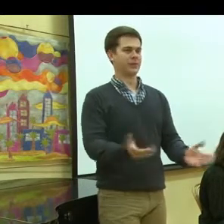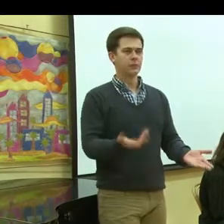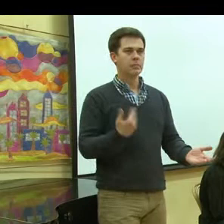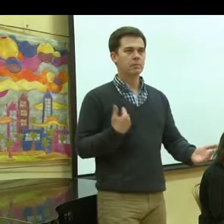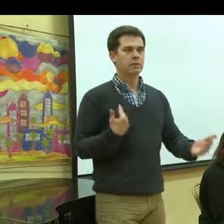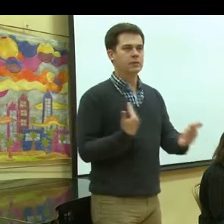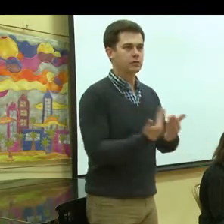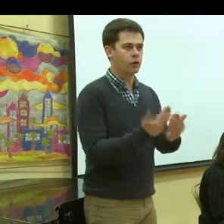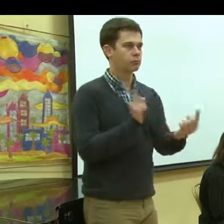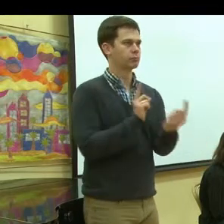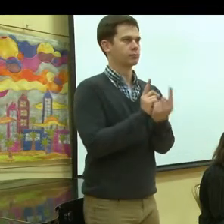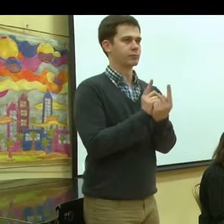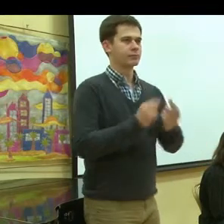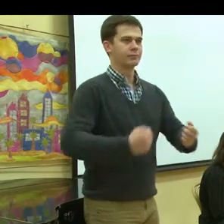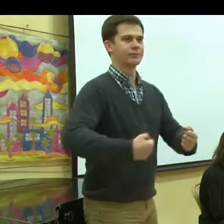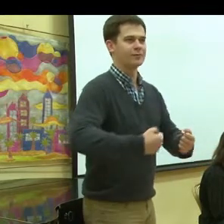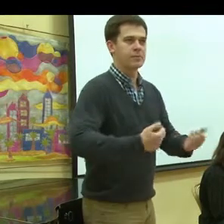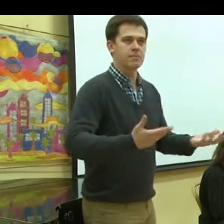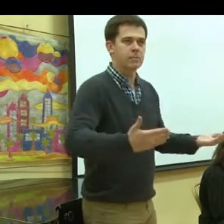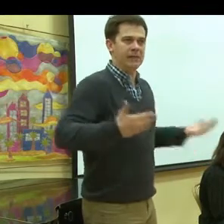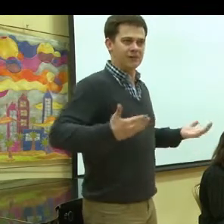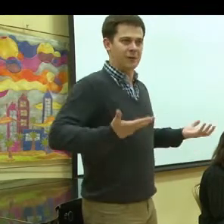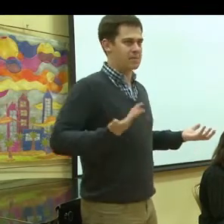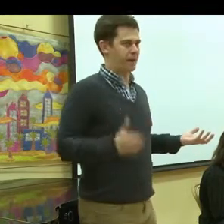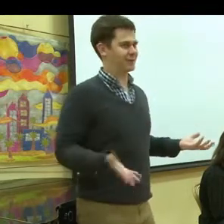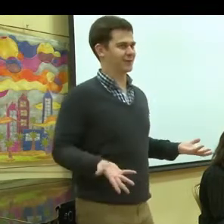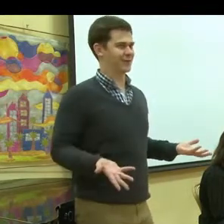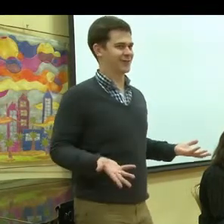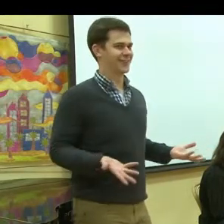y cuando logras el contacto, es solamente, es como decirte,